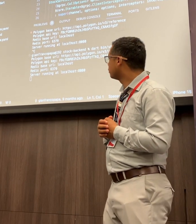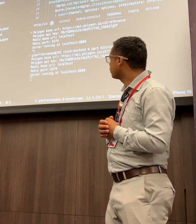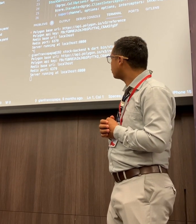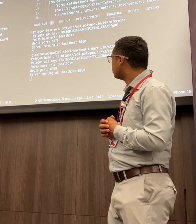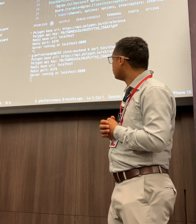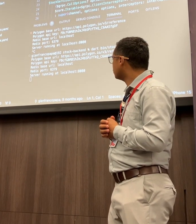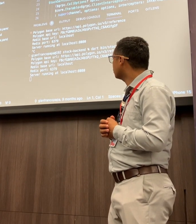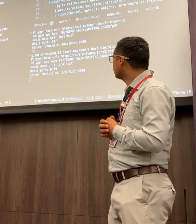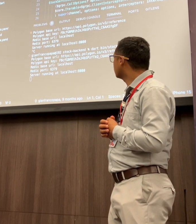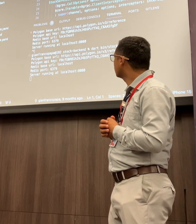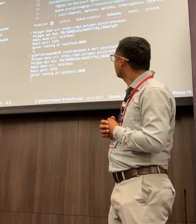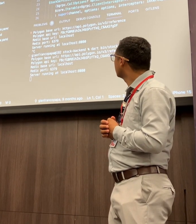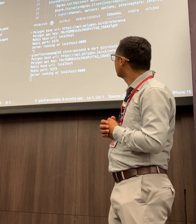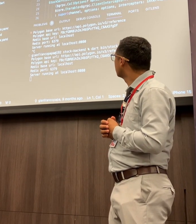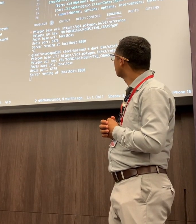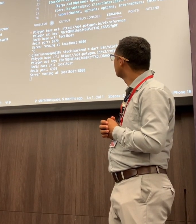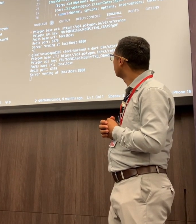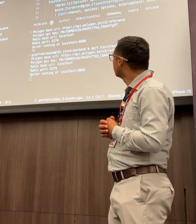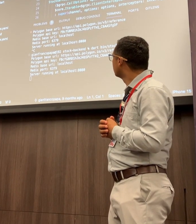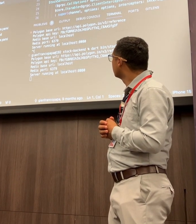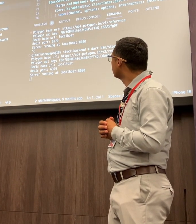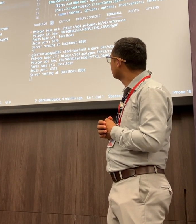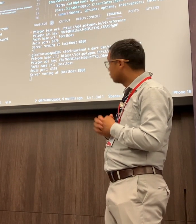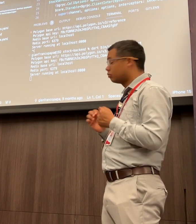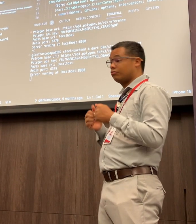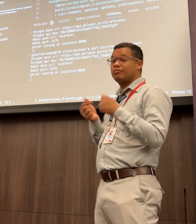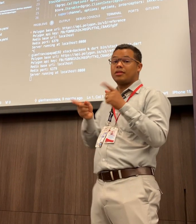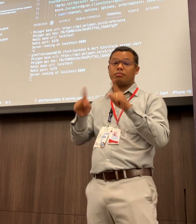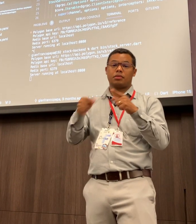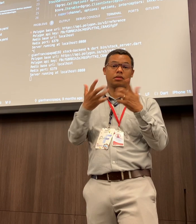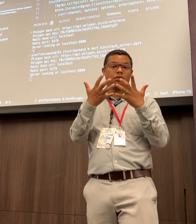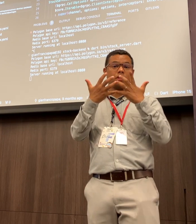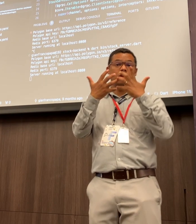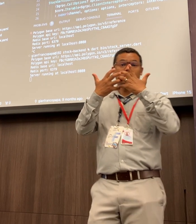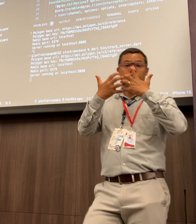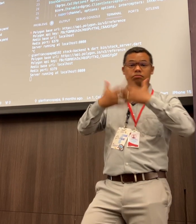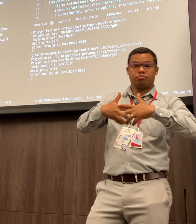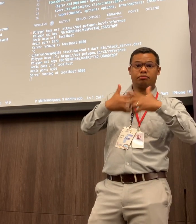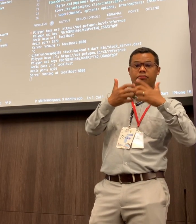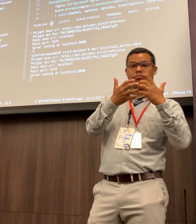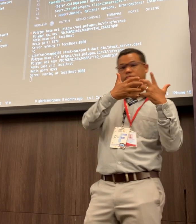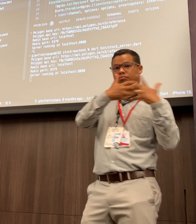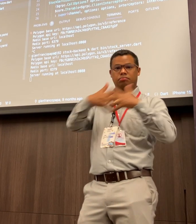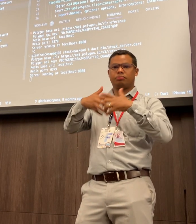estar básicamente exportando todos estos servicios